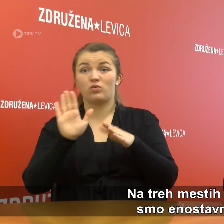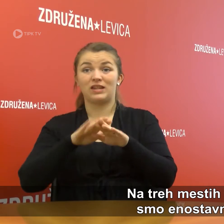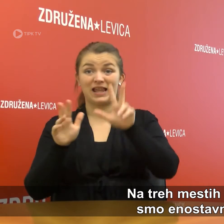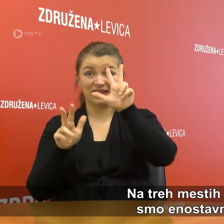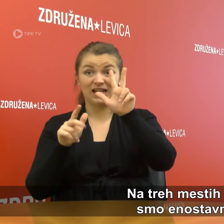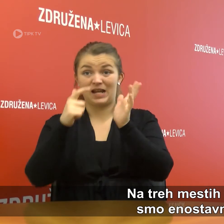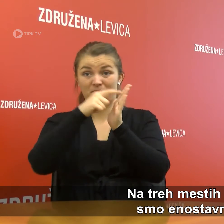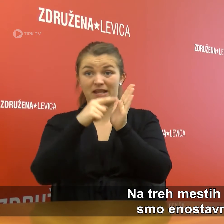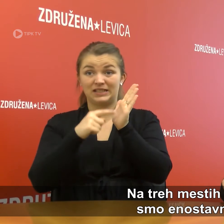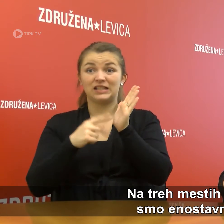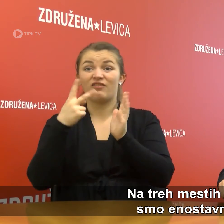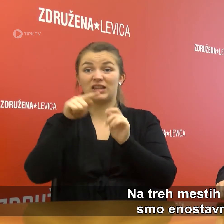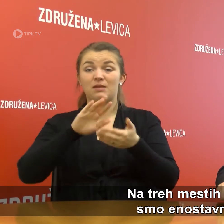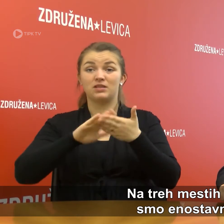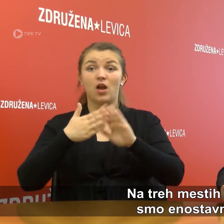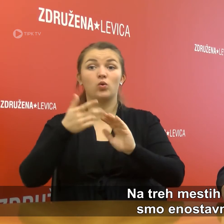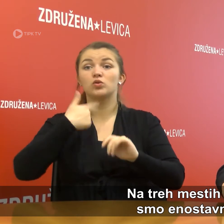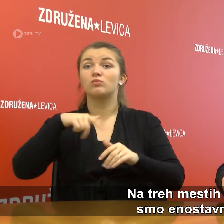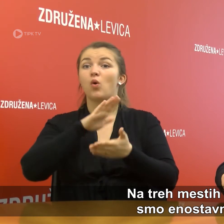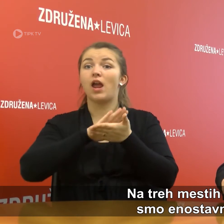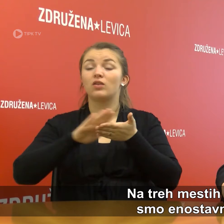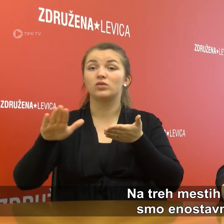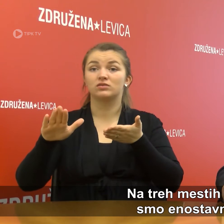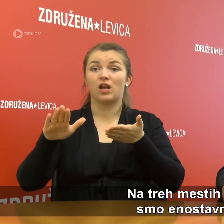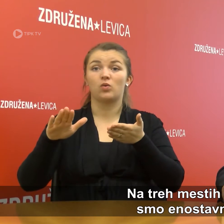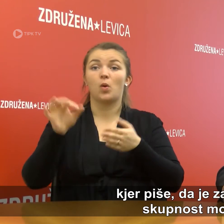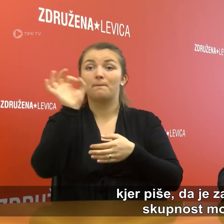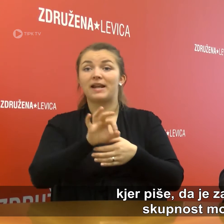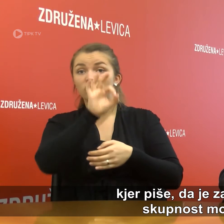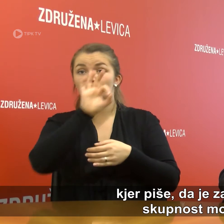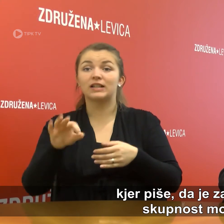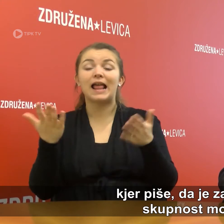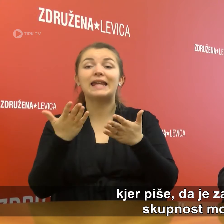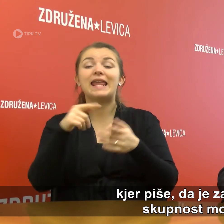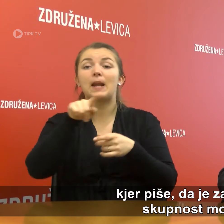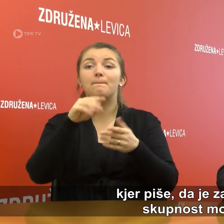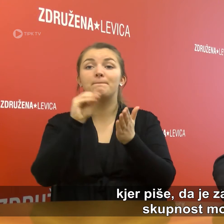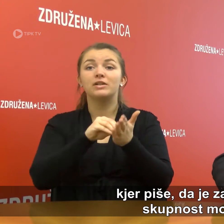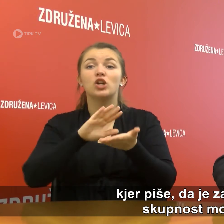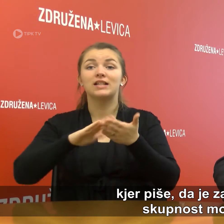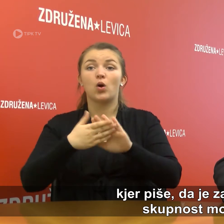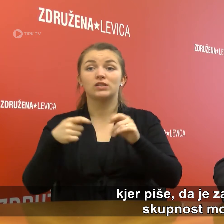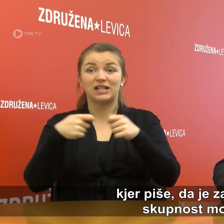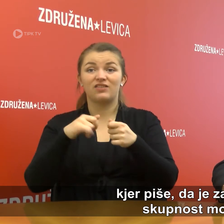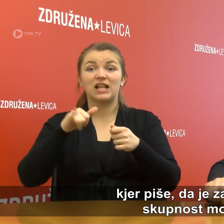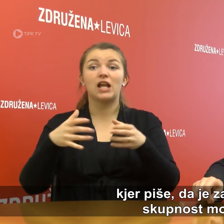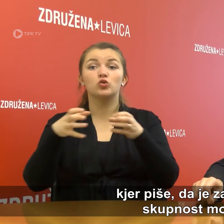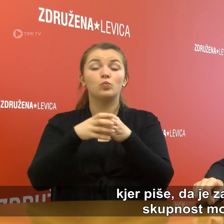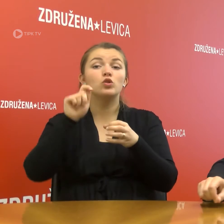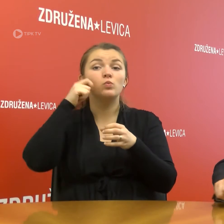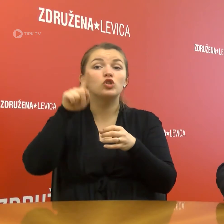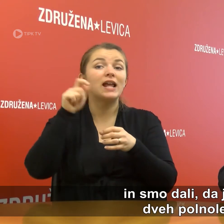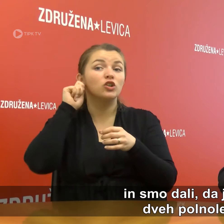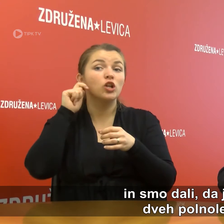treh mestih v tem zakonu smo enostavno prečrtali, kjer piše, da je zakonska zveza skupnost moža in